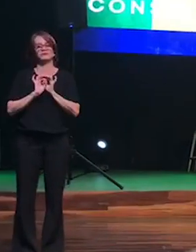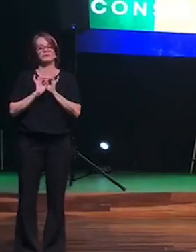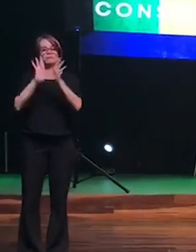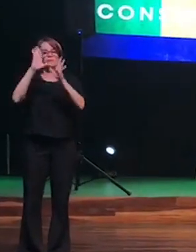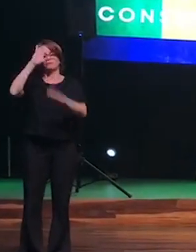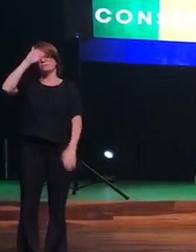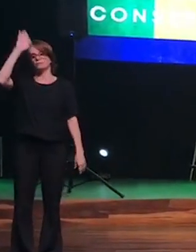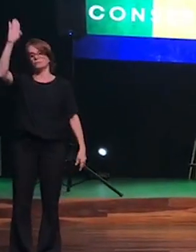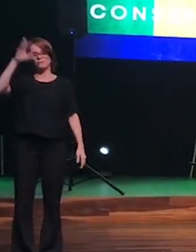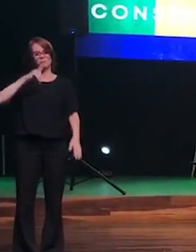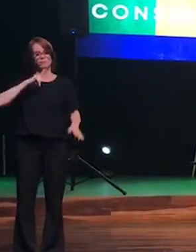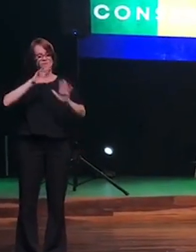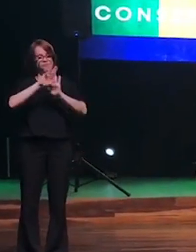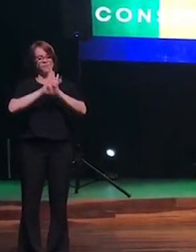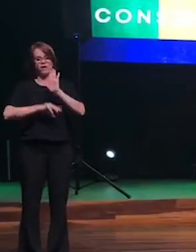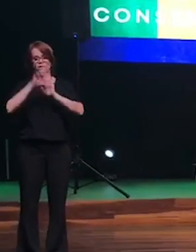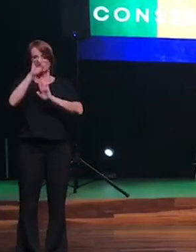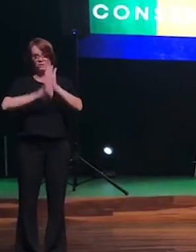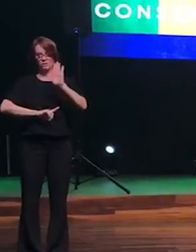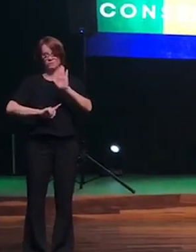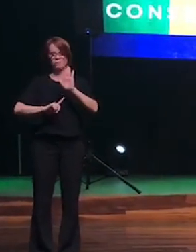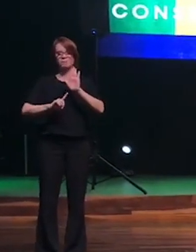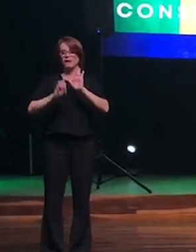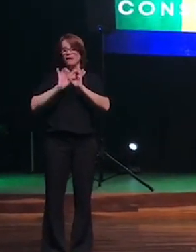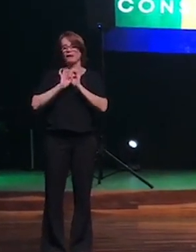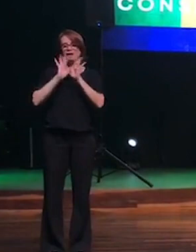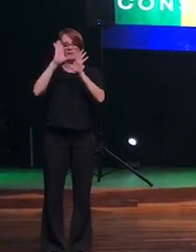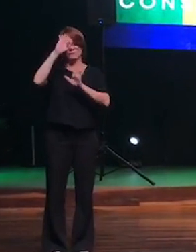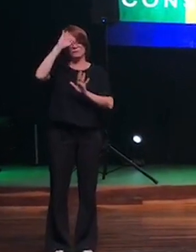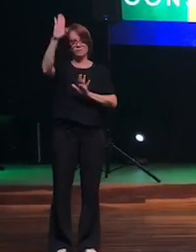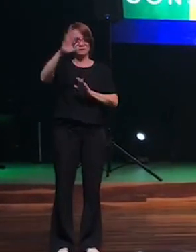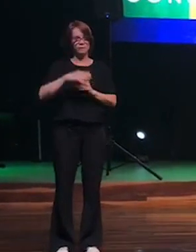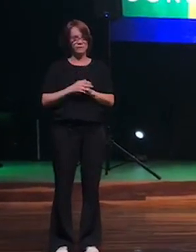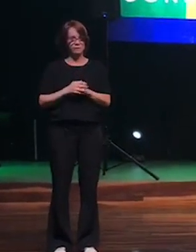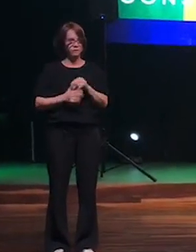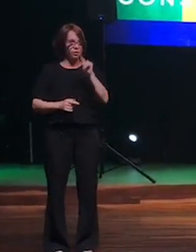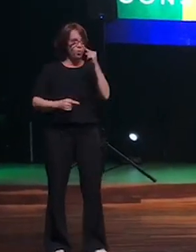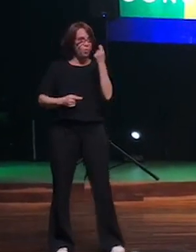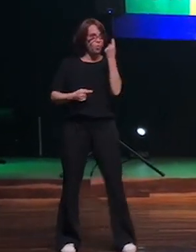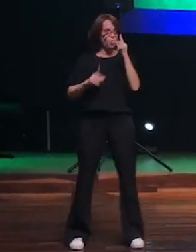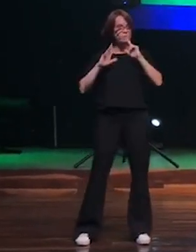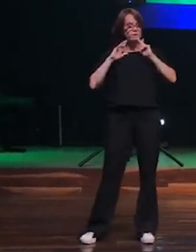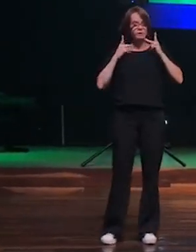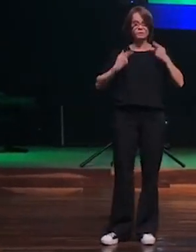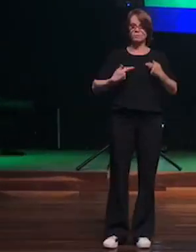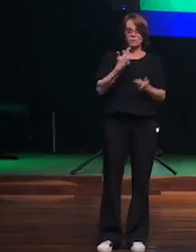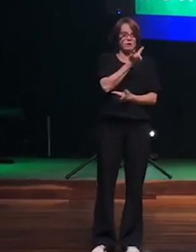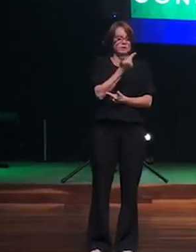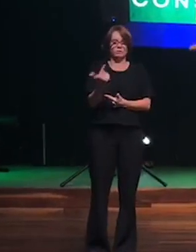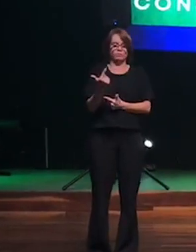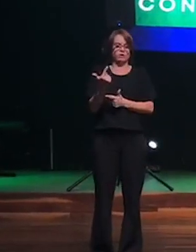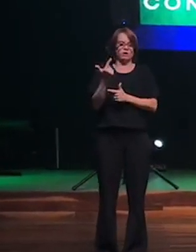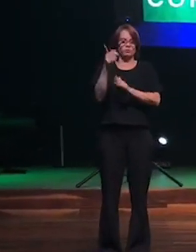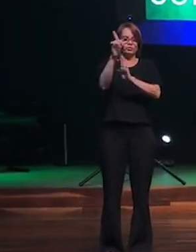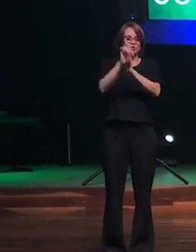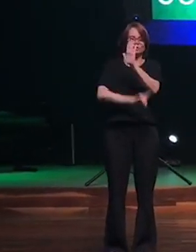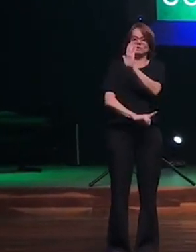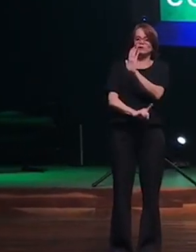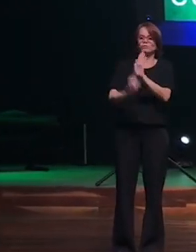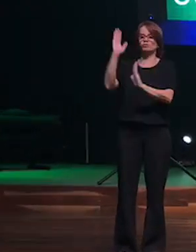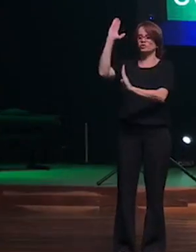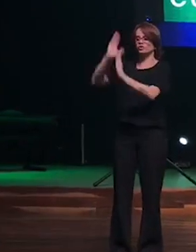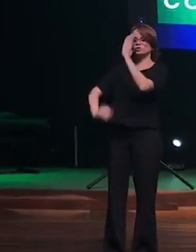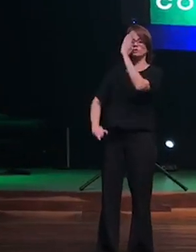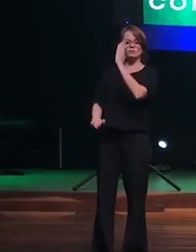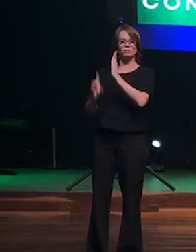Um ser humano não tem direito de retirar ou restringir a liberdade de outro ser